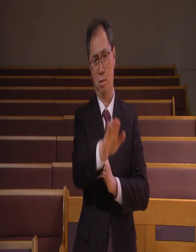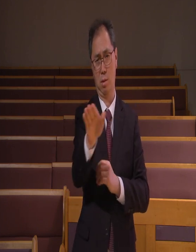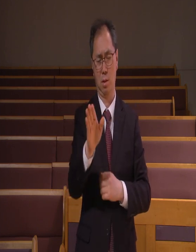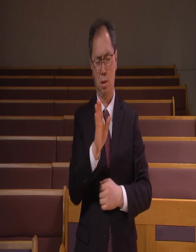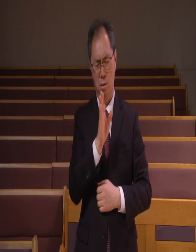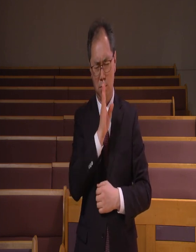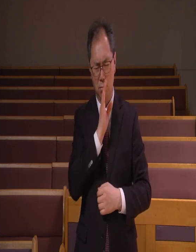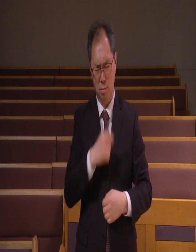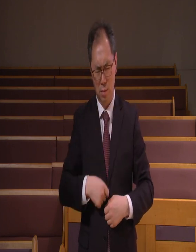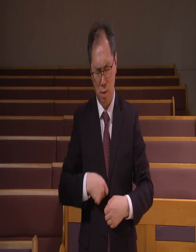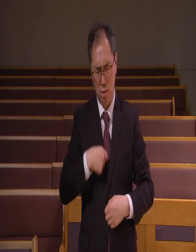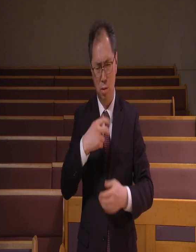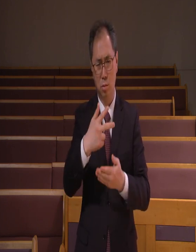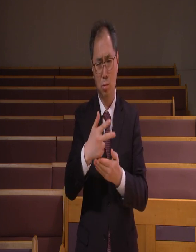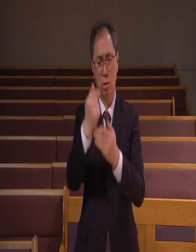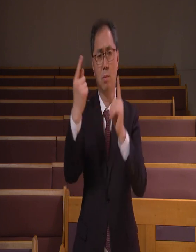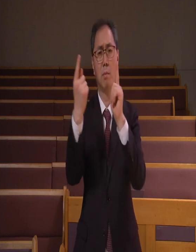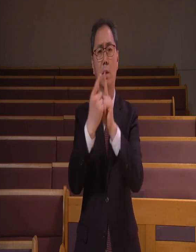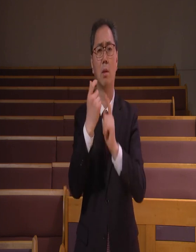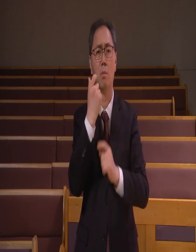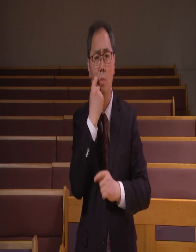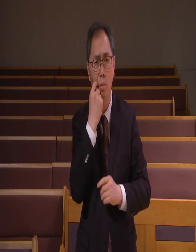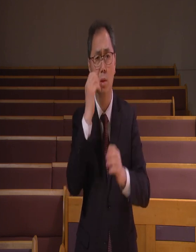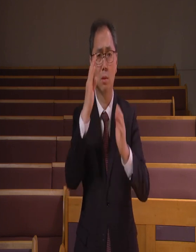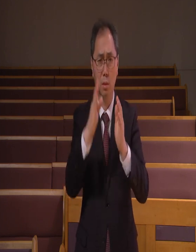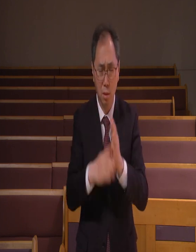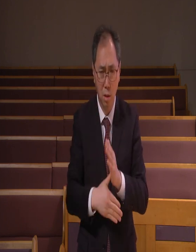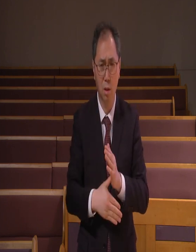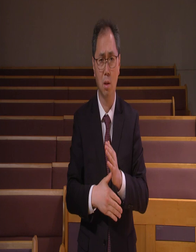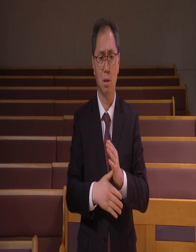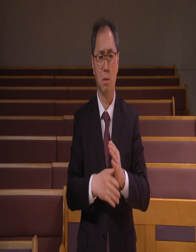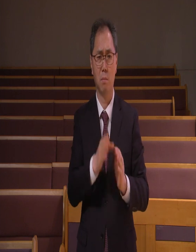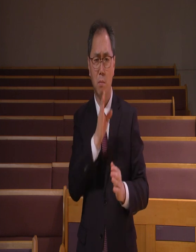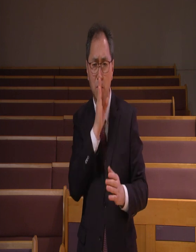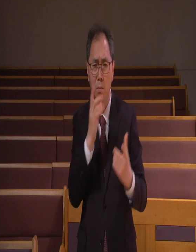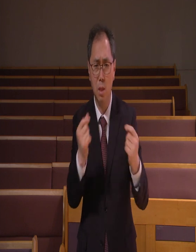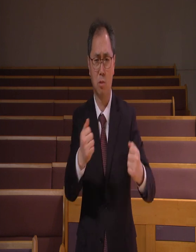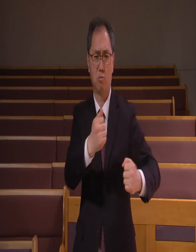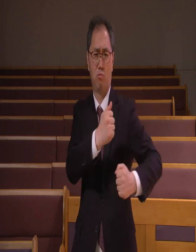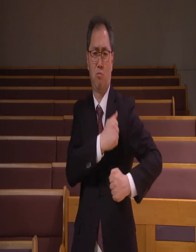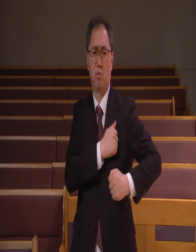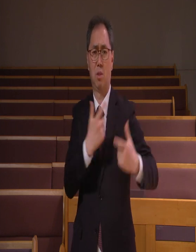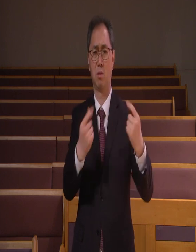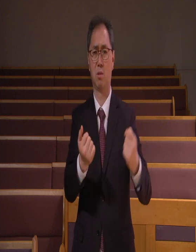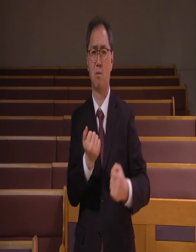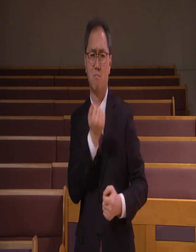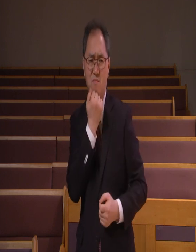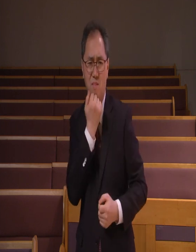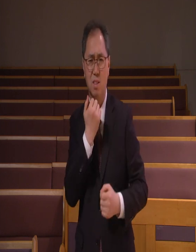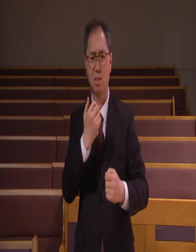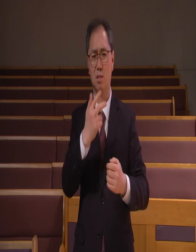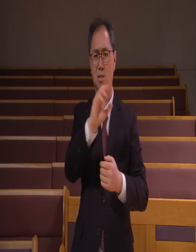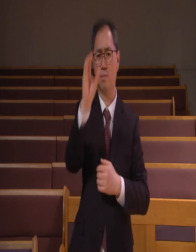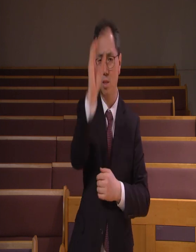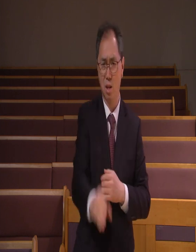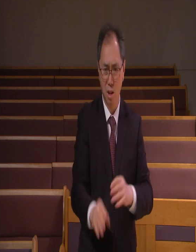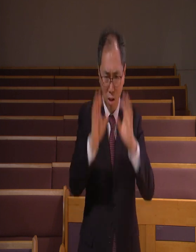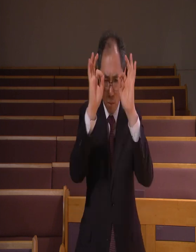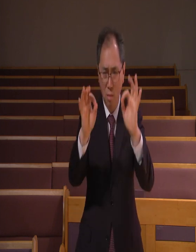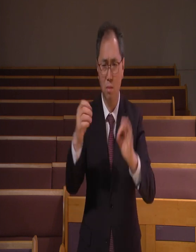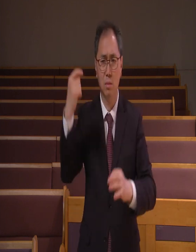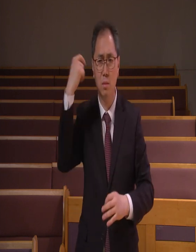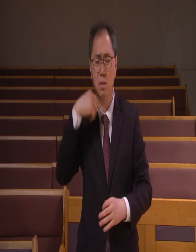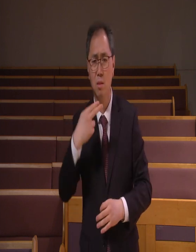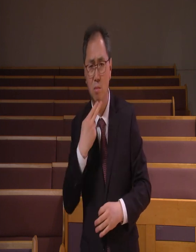우리가 진정 주님을 만나지 못했을 때는 군병들과 똑같은 모습으로 살았어요. 십자가를